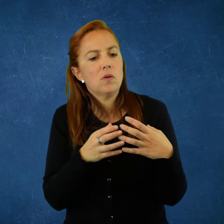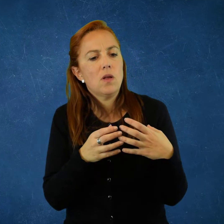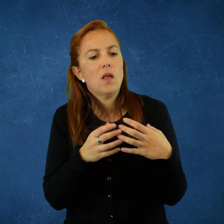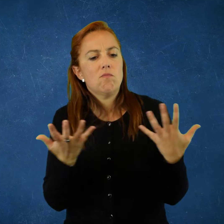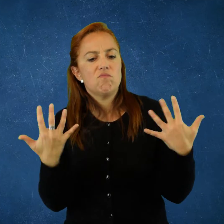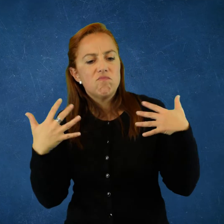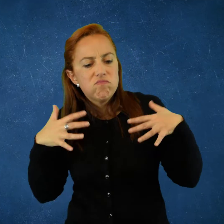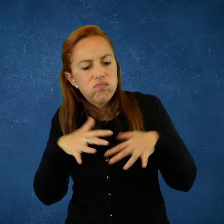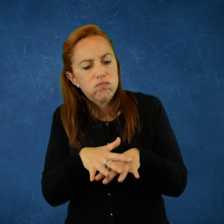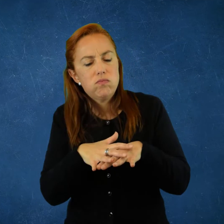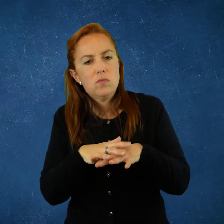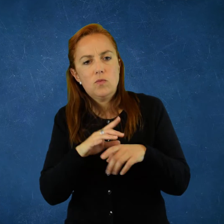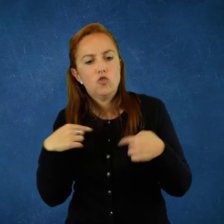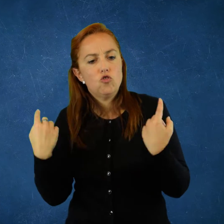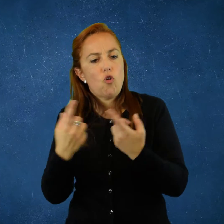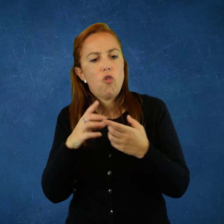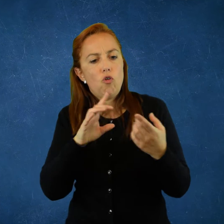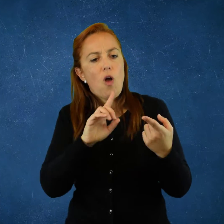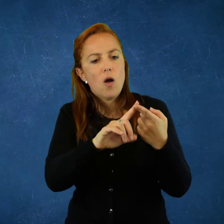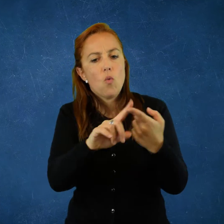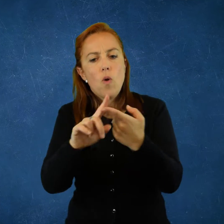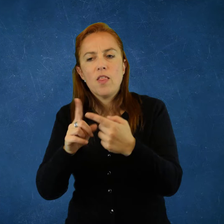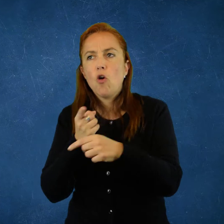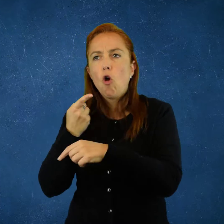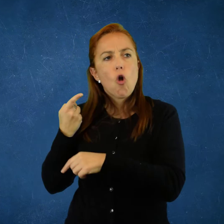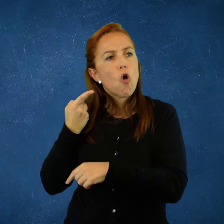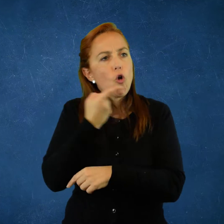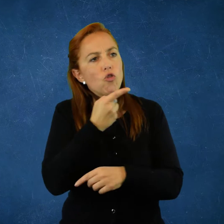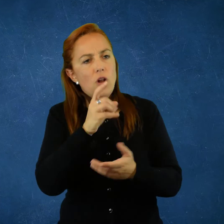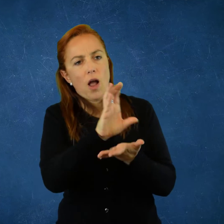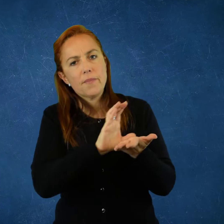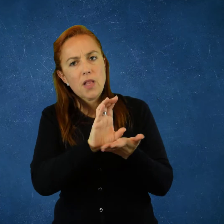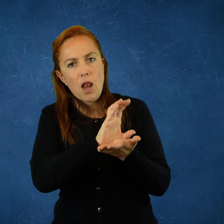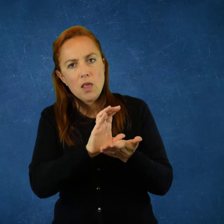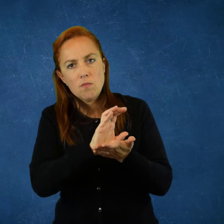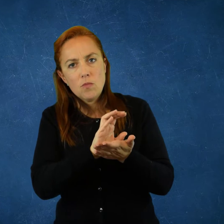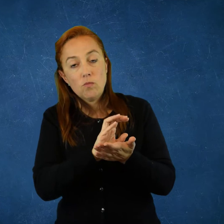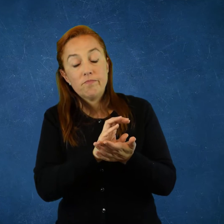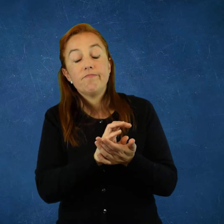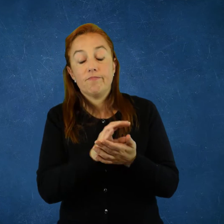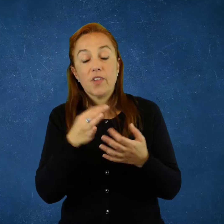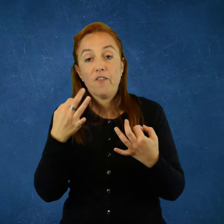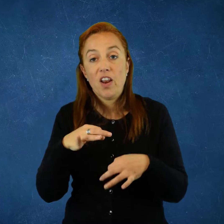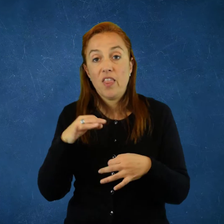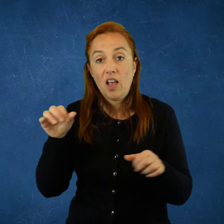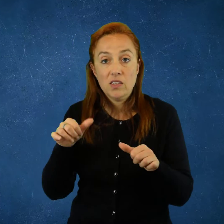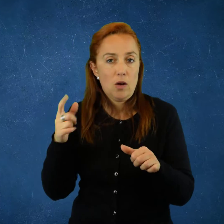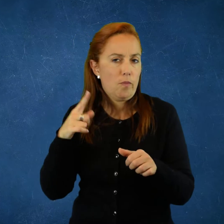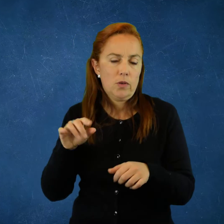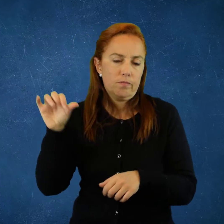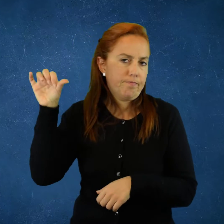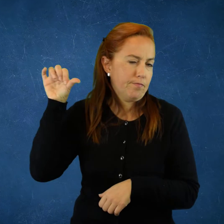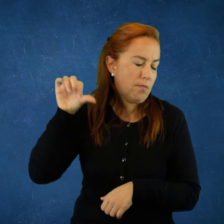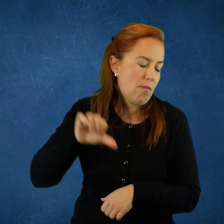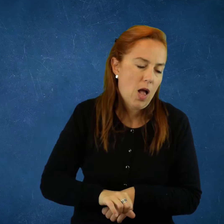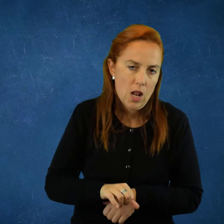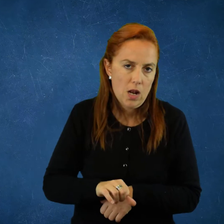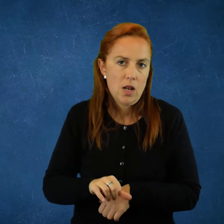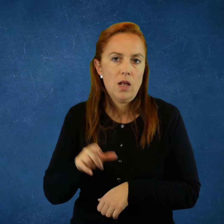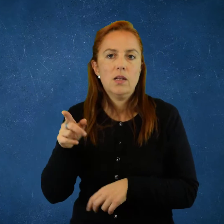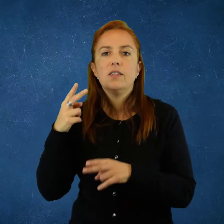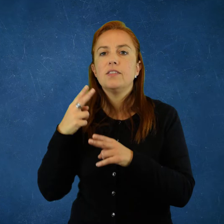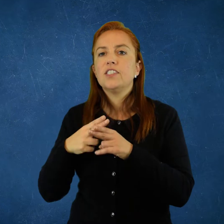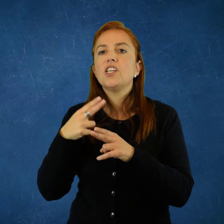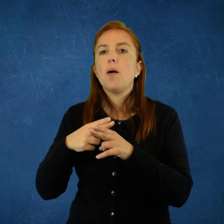se unieron como obreros y conformaron una gran coalición anticapitalista? En